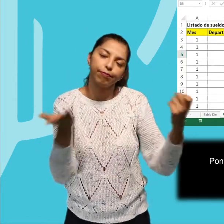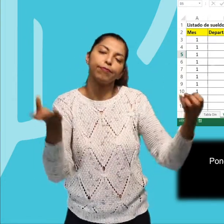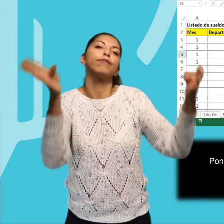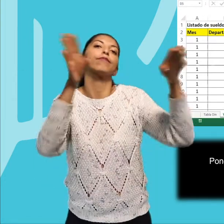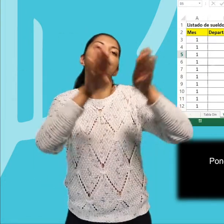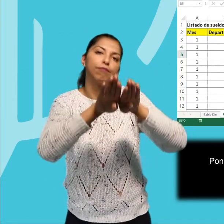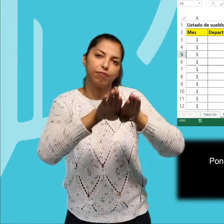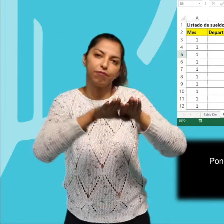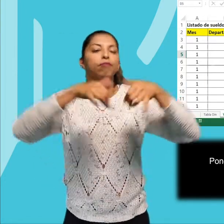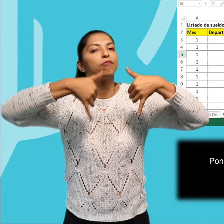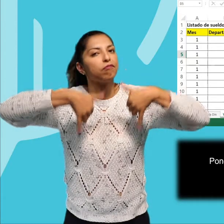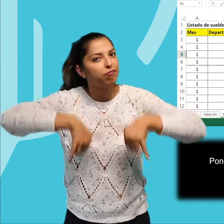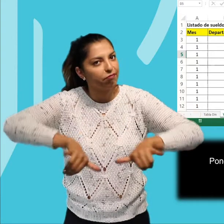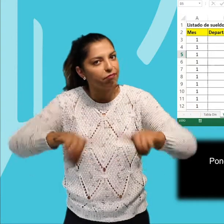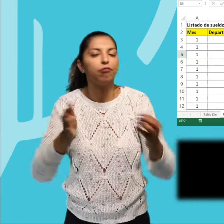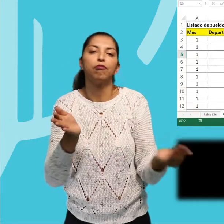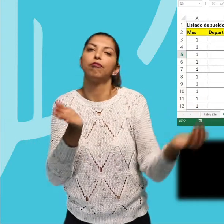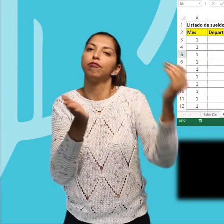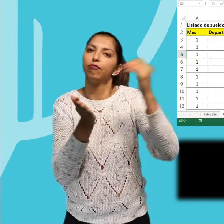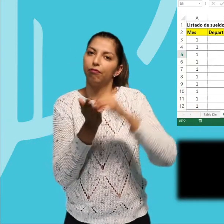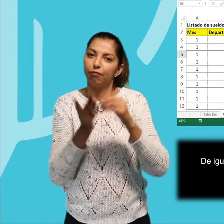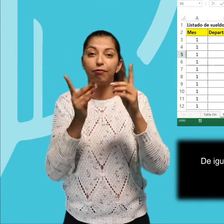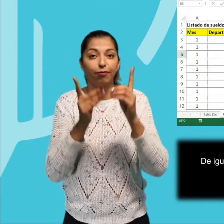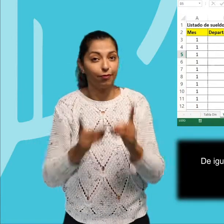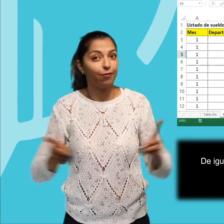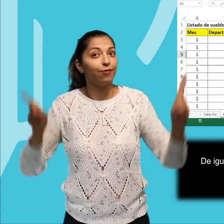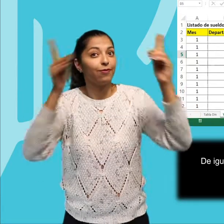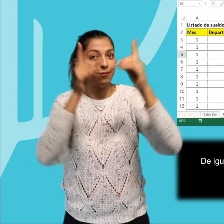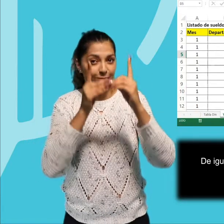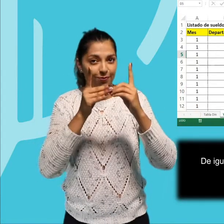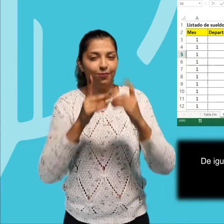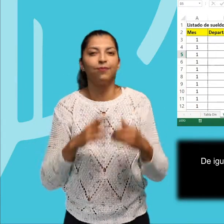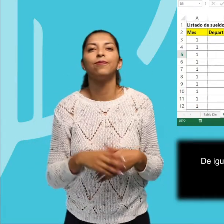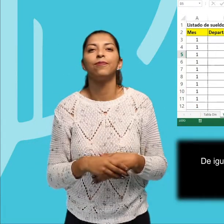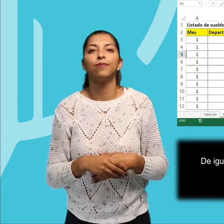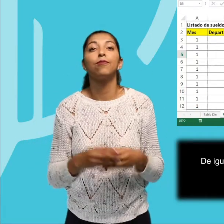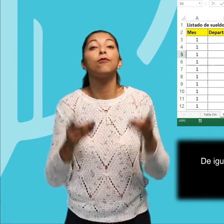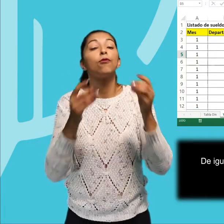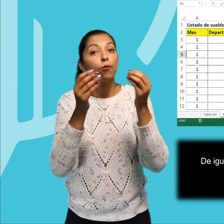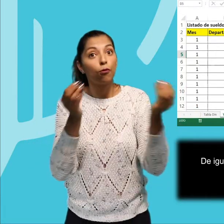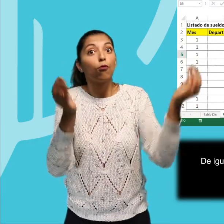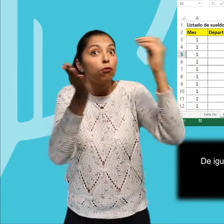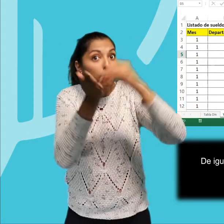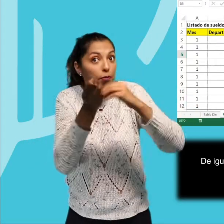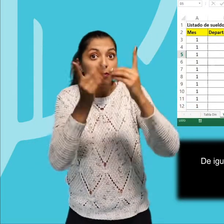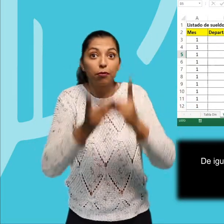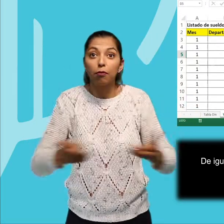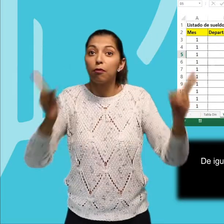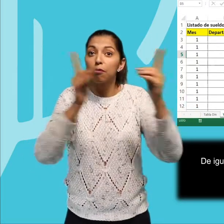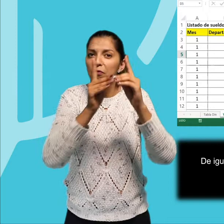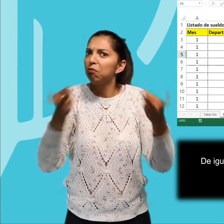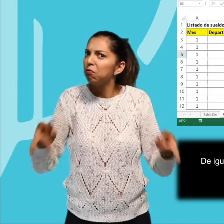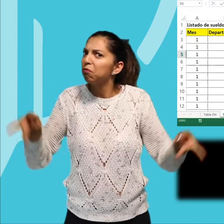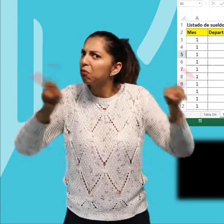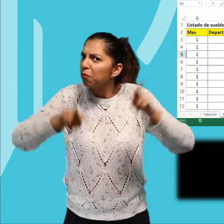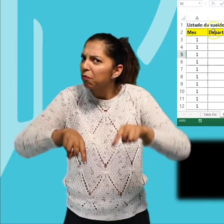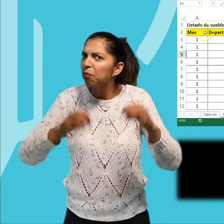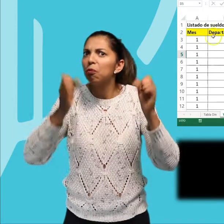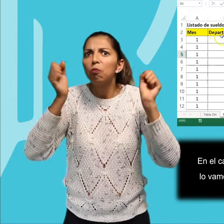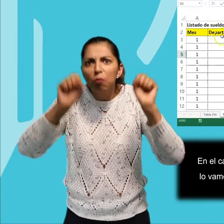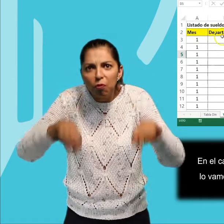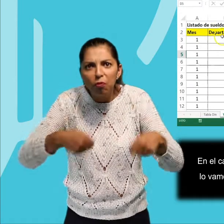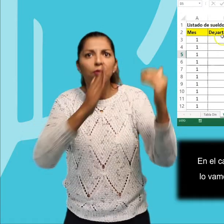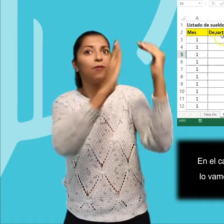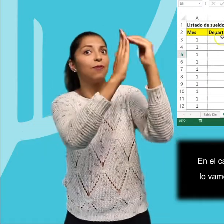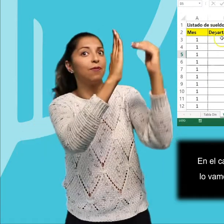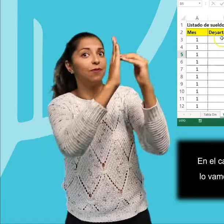podríamos continuar con el ingreso de datos. De igual manera, el ingreso de datos lo podemos realizar a través de una lista.